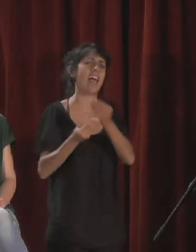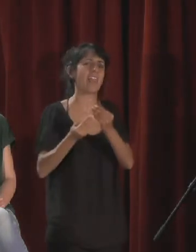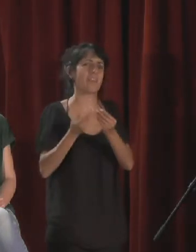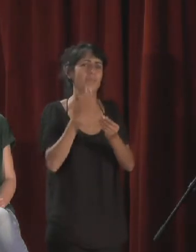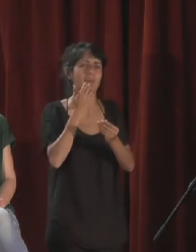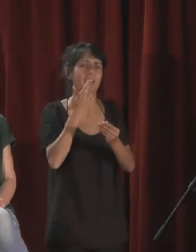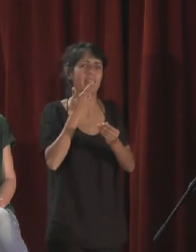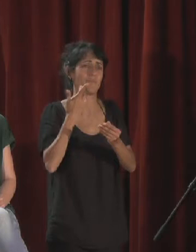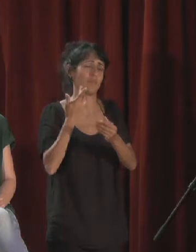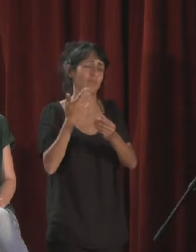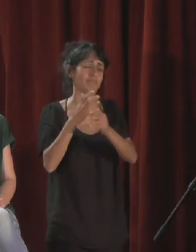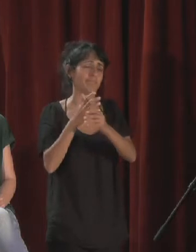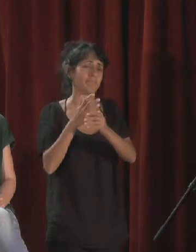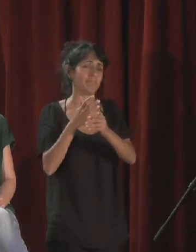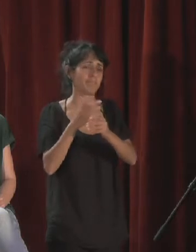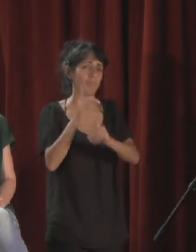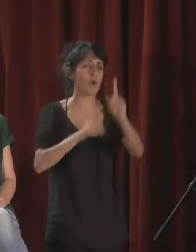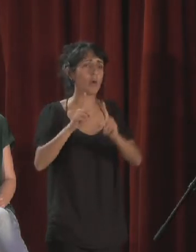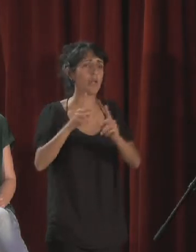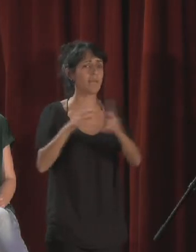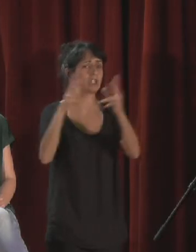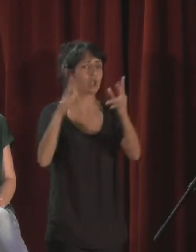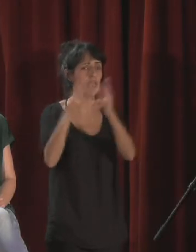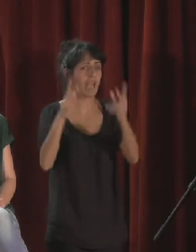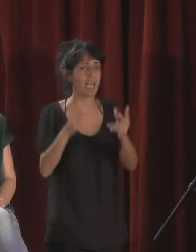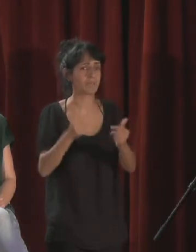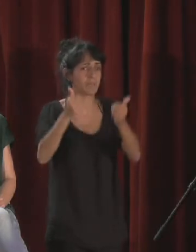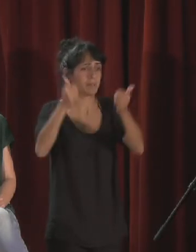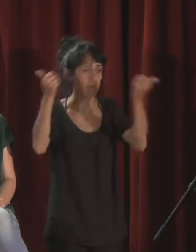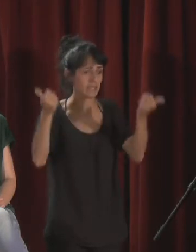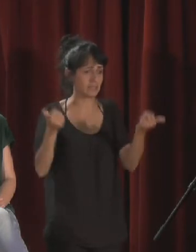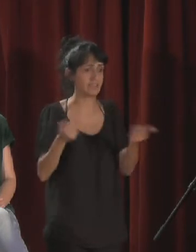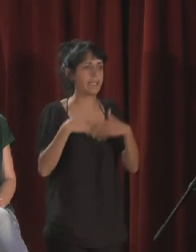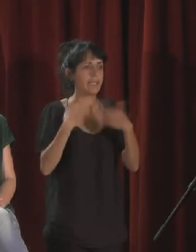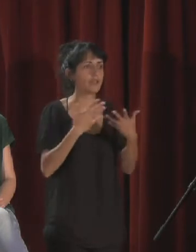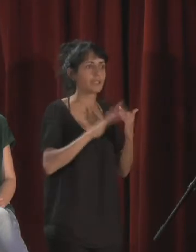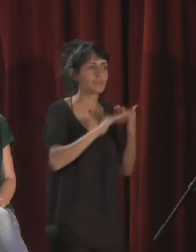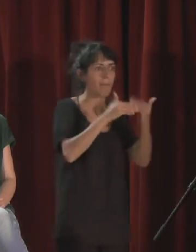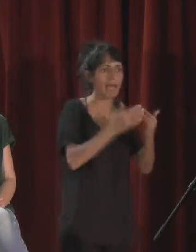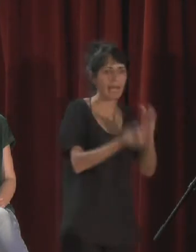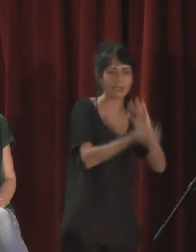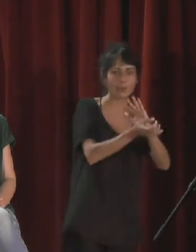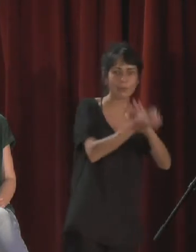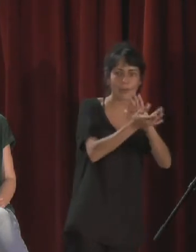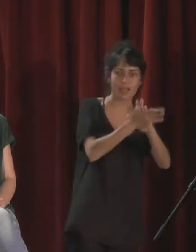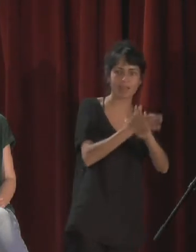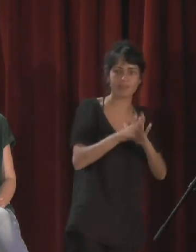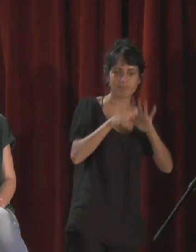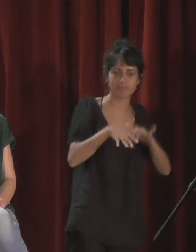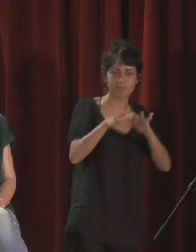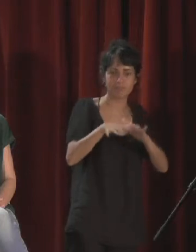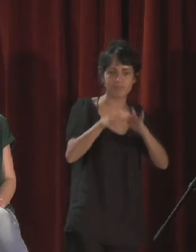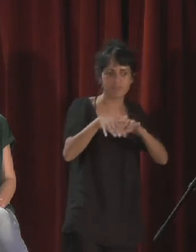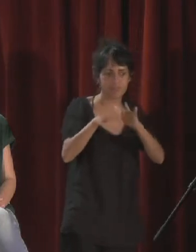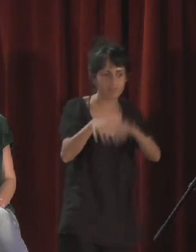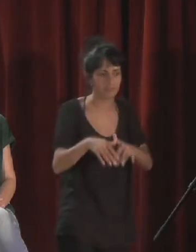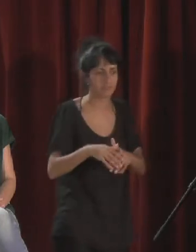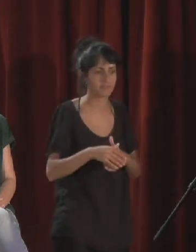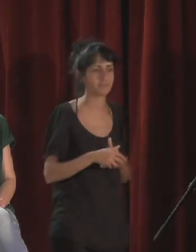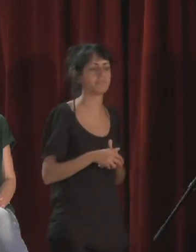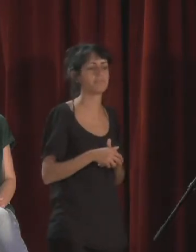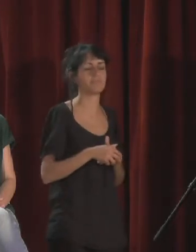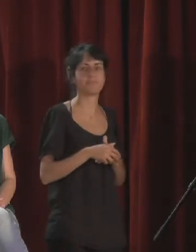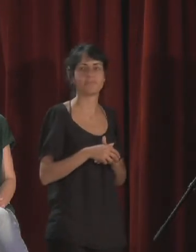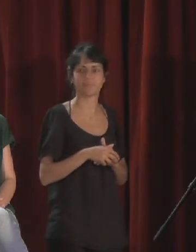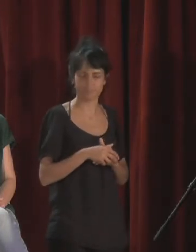país. E é unha consecuencia lóxica e en marea, evidentemente, é herdeira de todas as loitas de todos os povos ao longo